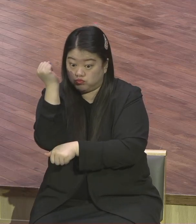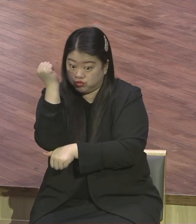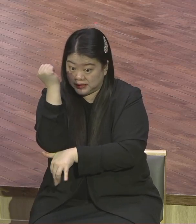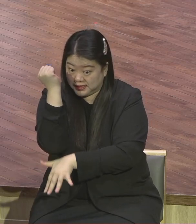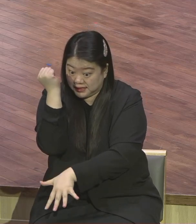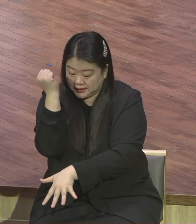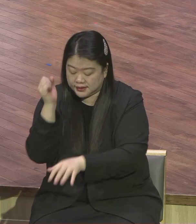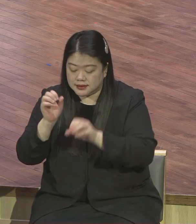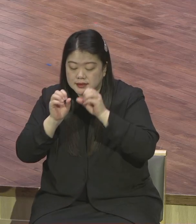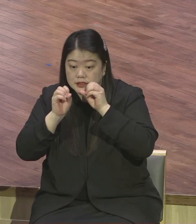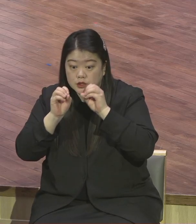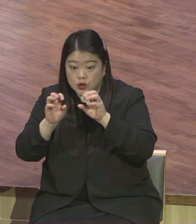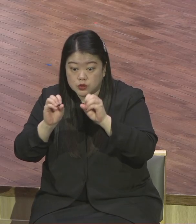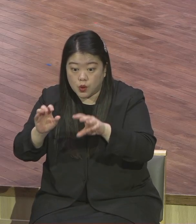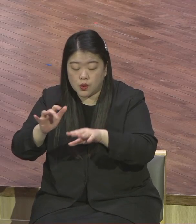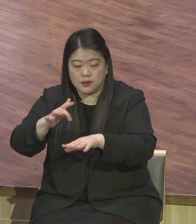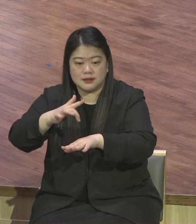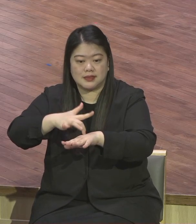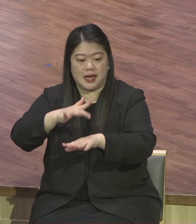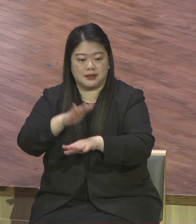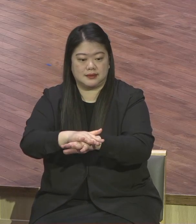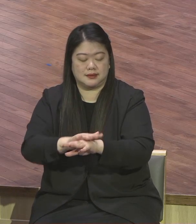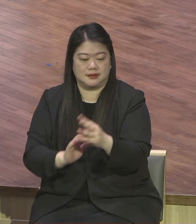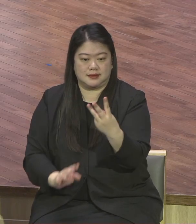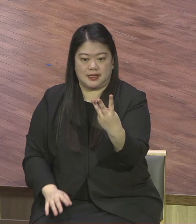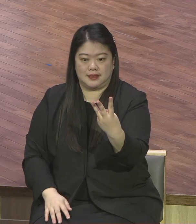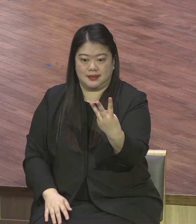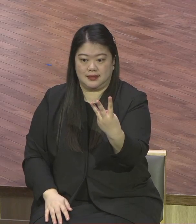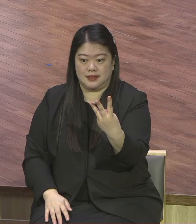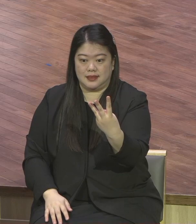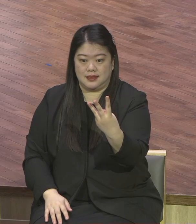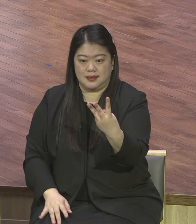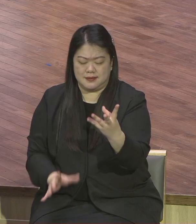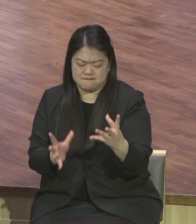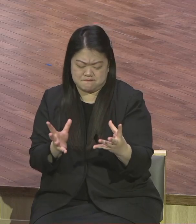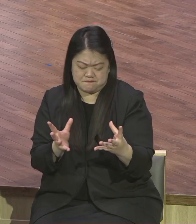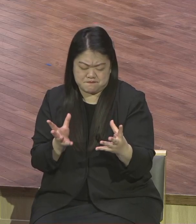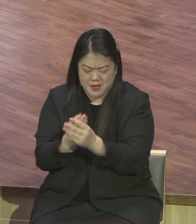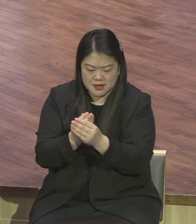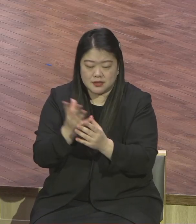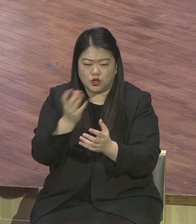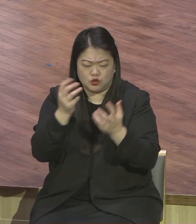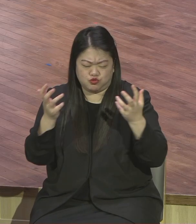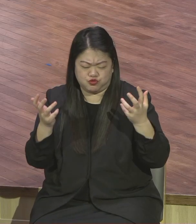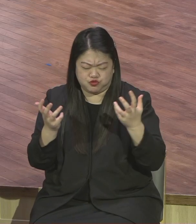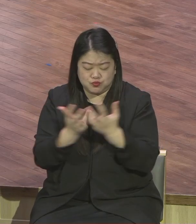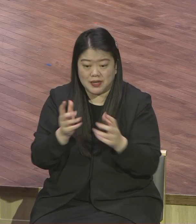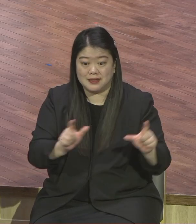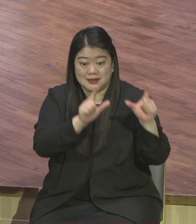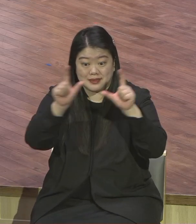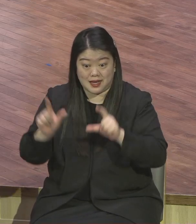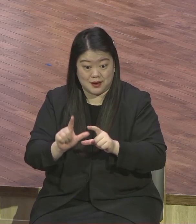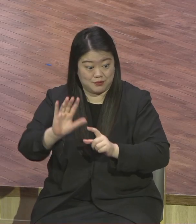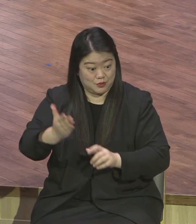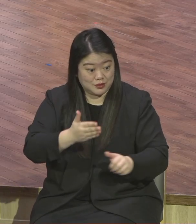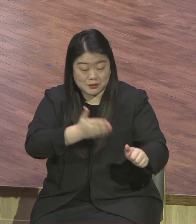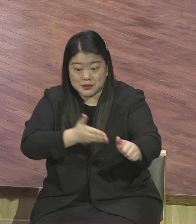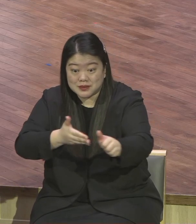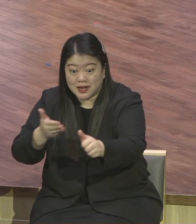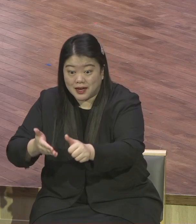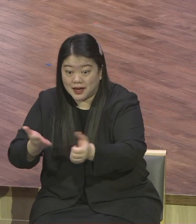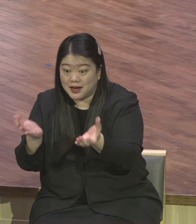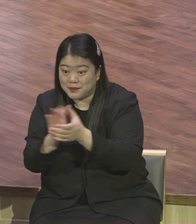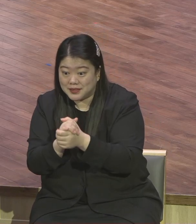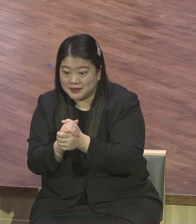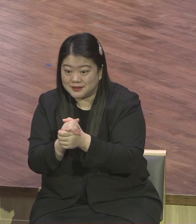그렇게 여러분 제자의 삶을 통해서 성령 인도, 성령 충만한 삶을 사는 성령의 사람들 다 되시기를 주